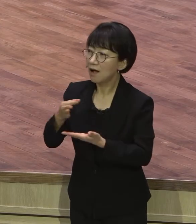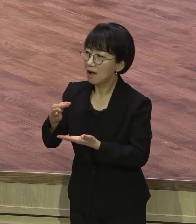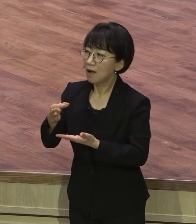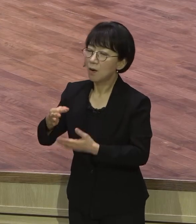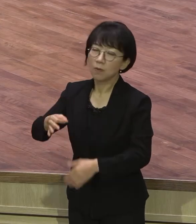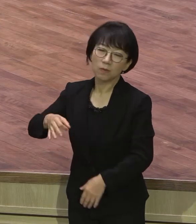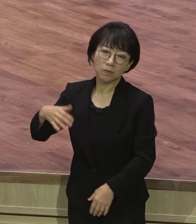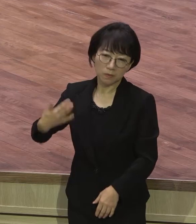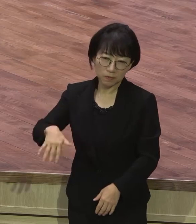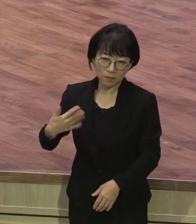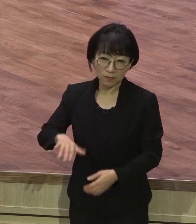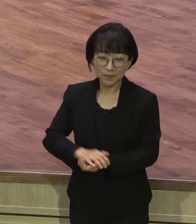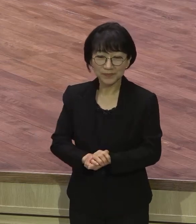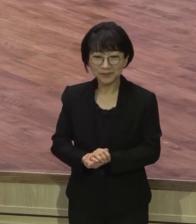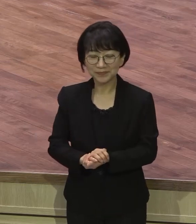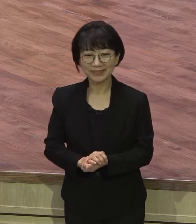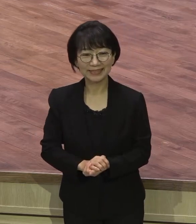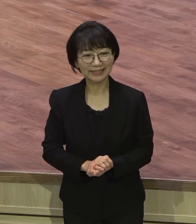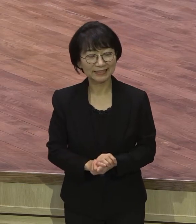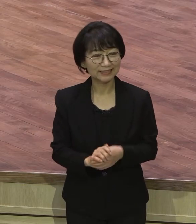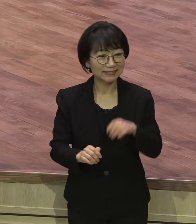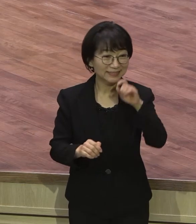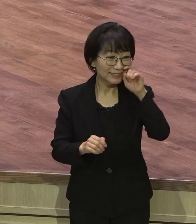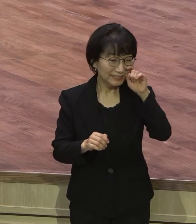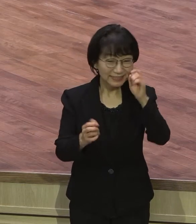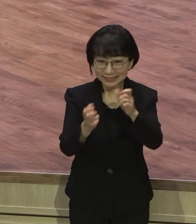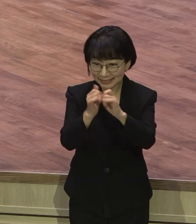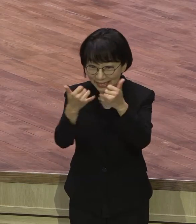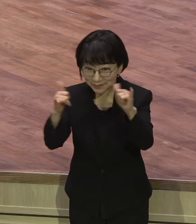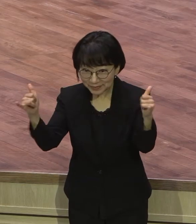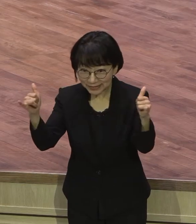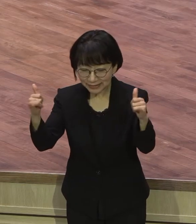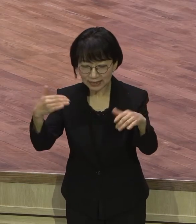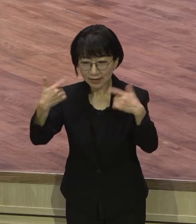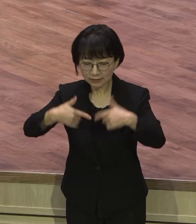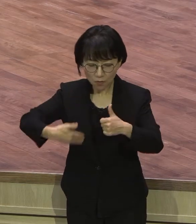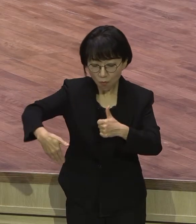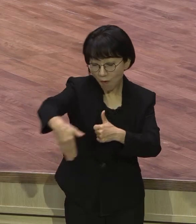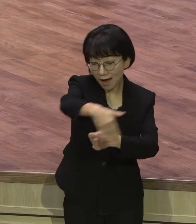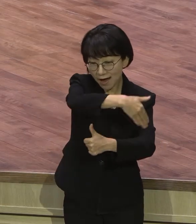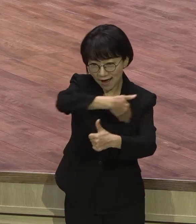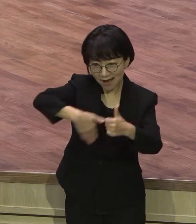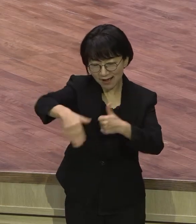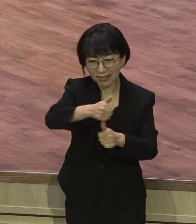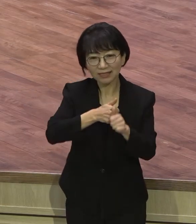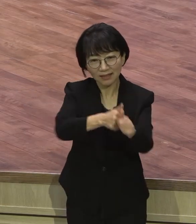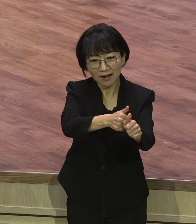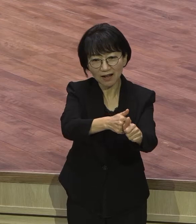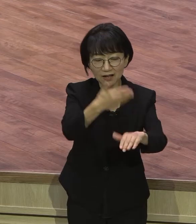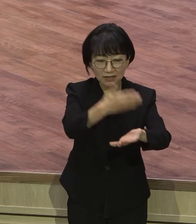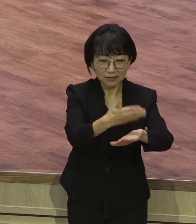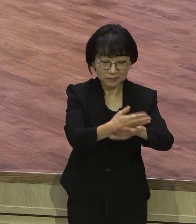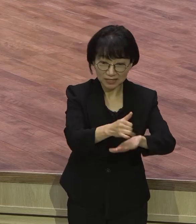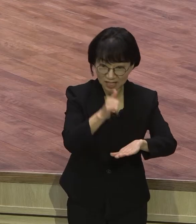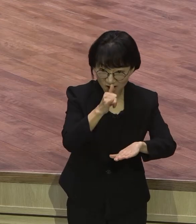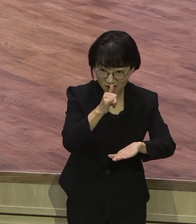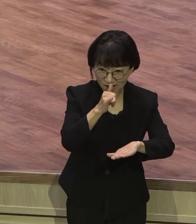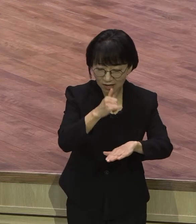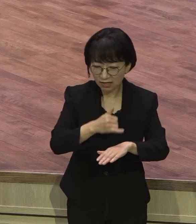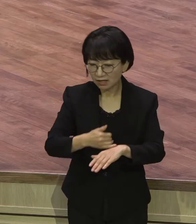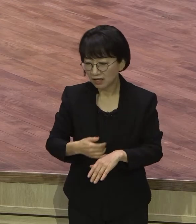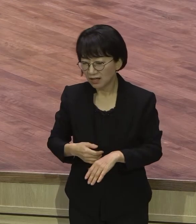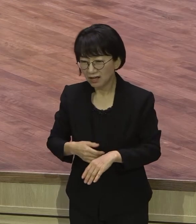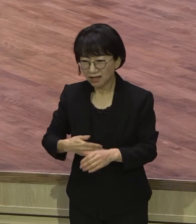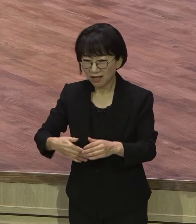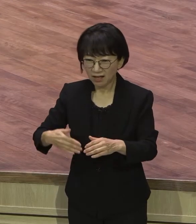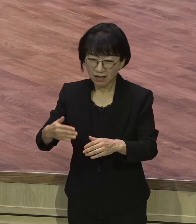많은 분들이 환경을 따라서 감사가 좌지우지됩니다. 환경 따라서. 어떤 때는 감사하더니 어떤